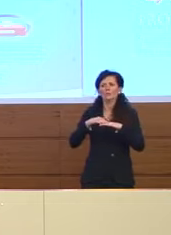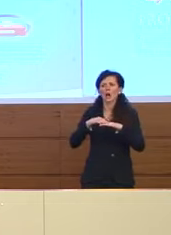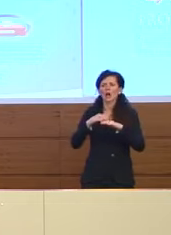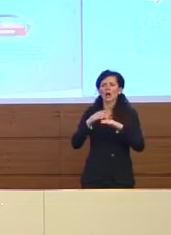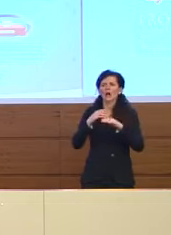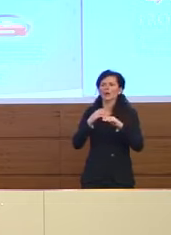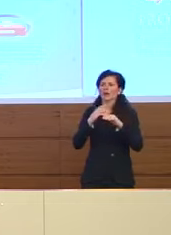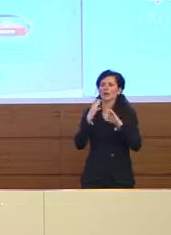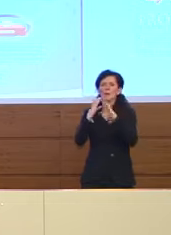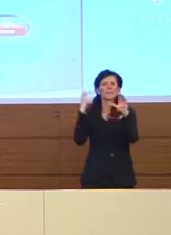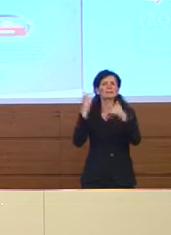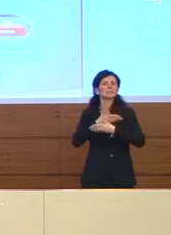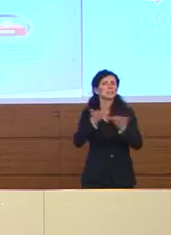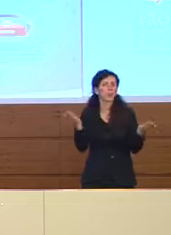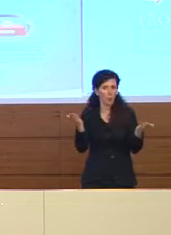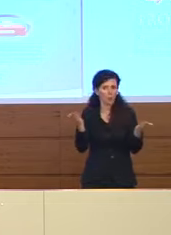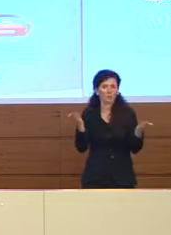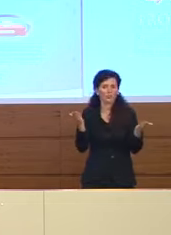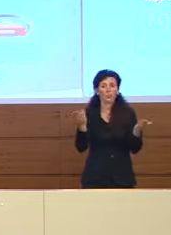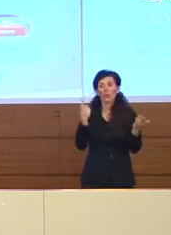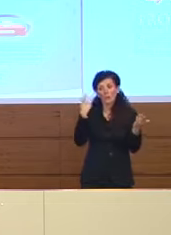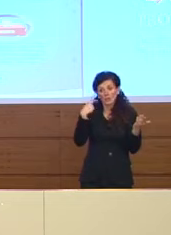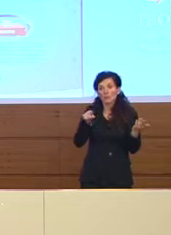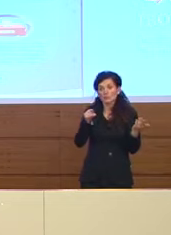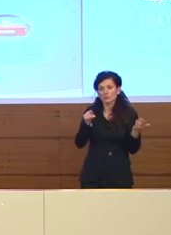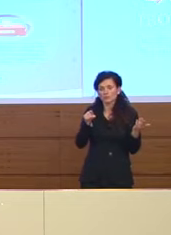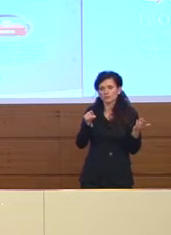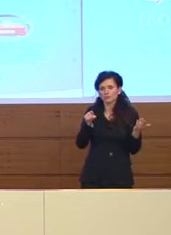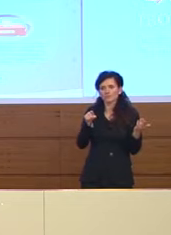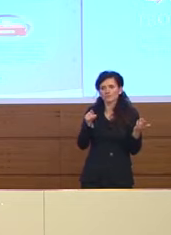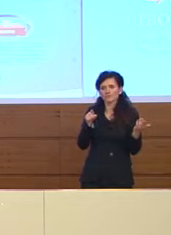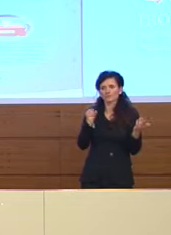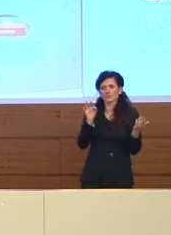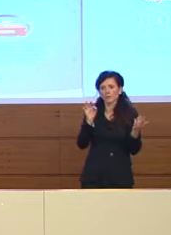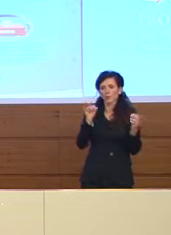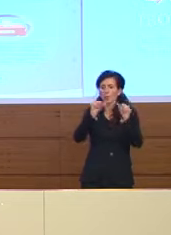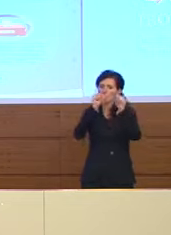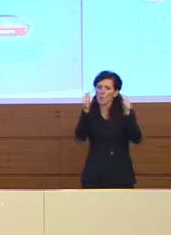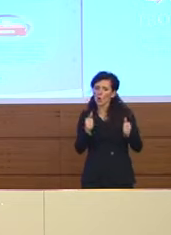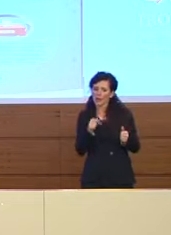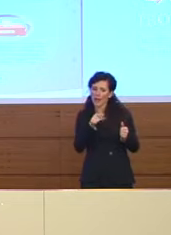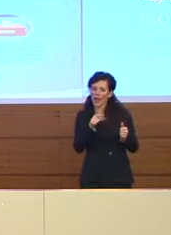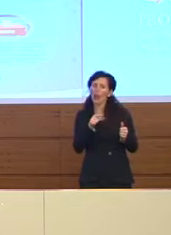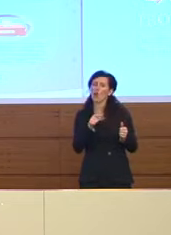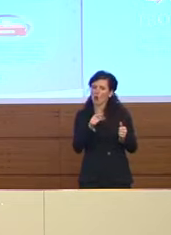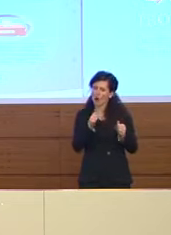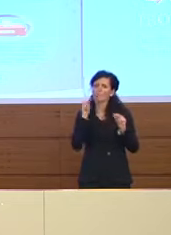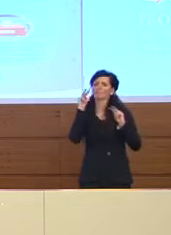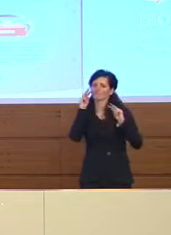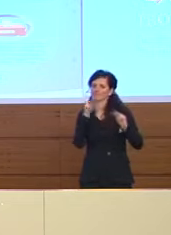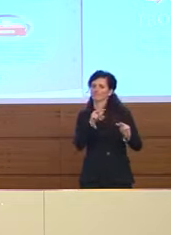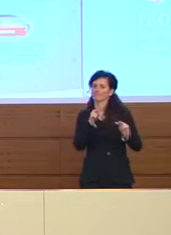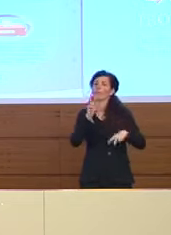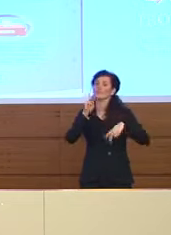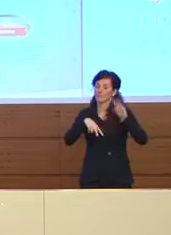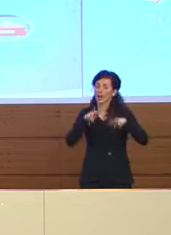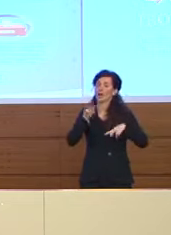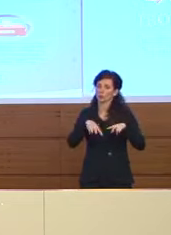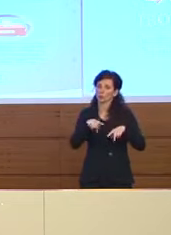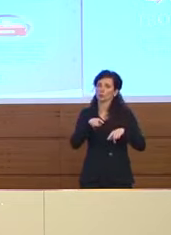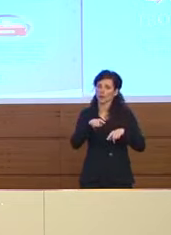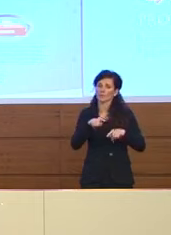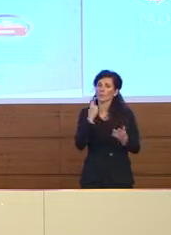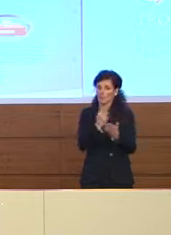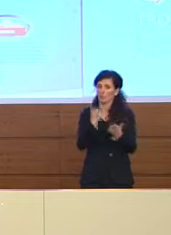entrato nel modello di produzione per riuscire a valutare le stime di cui vi ho appena